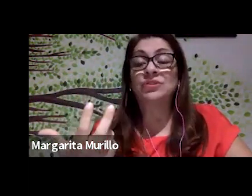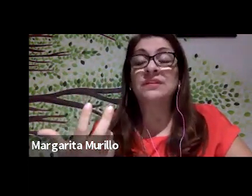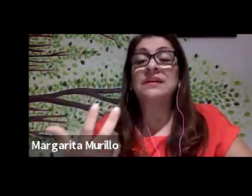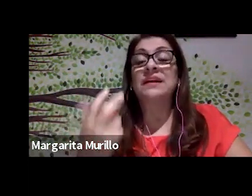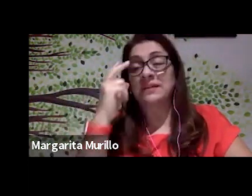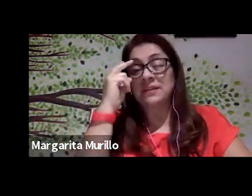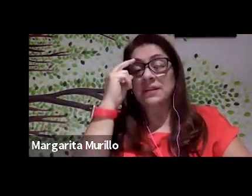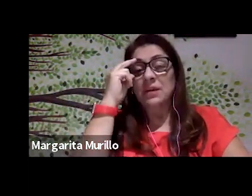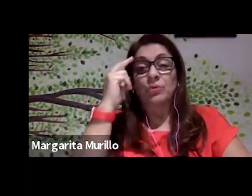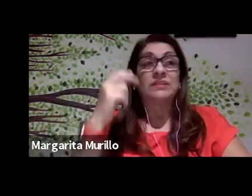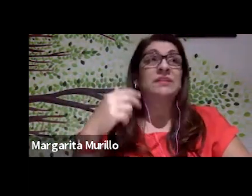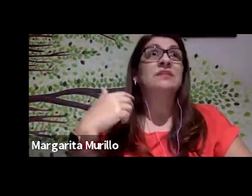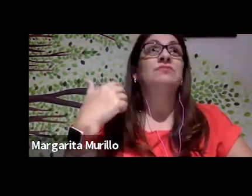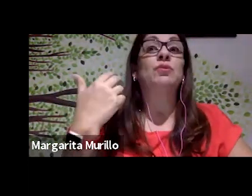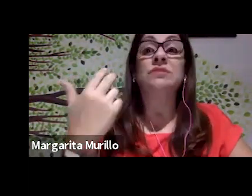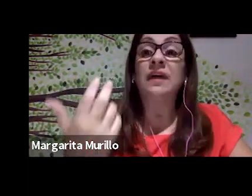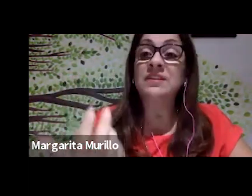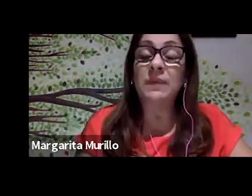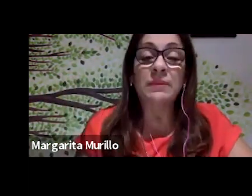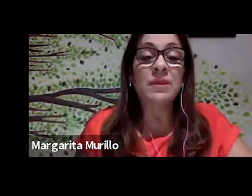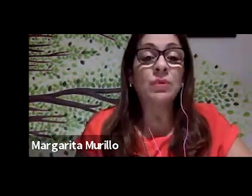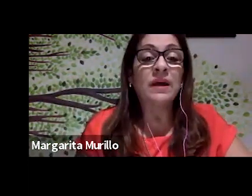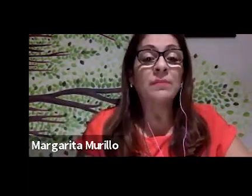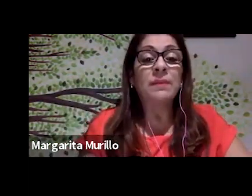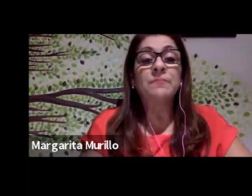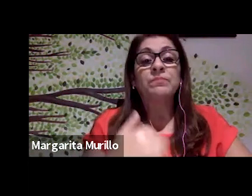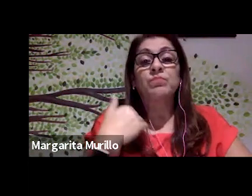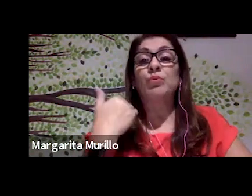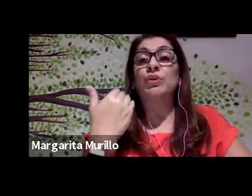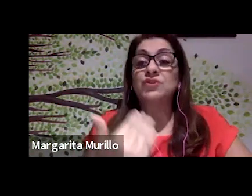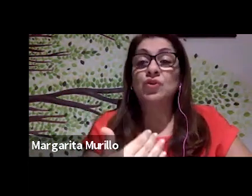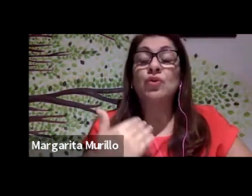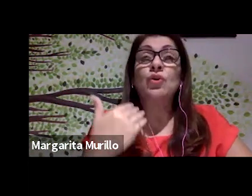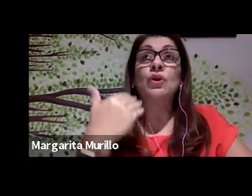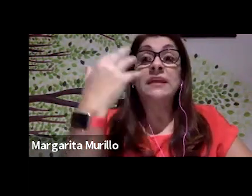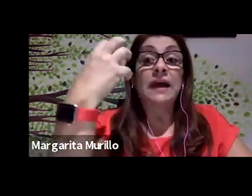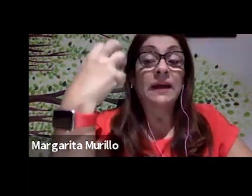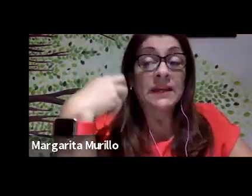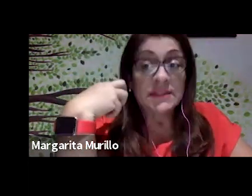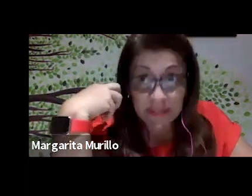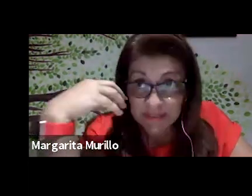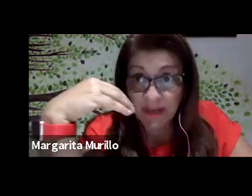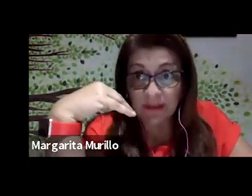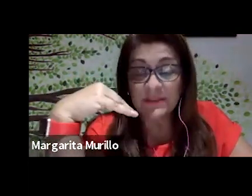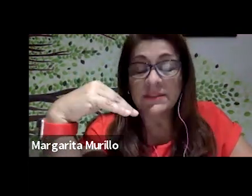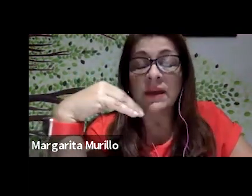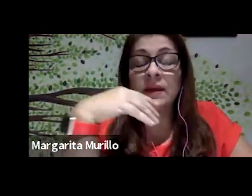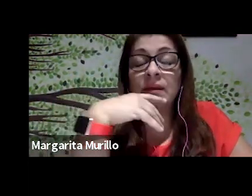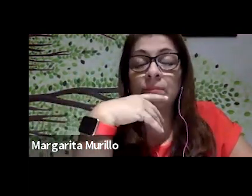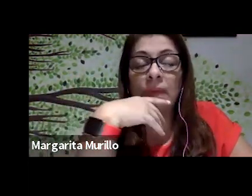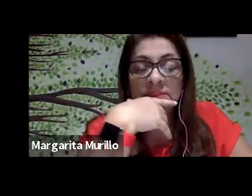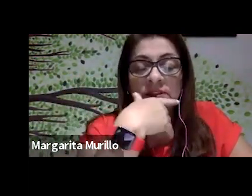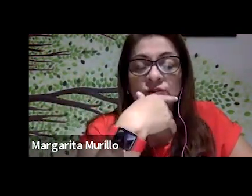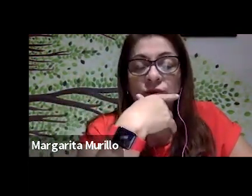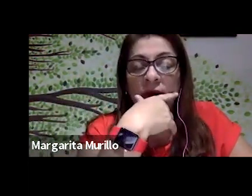alteraciones del carácter voy a tener dificultades para vincularme porque yo y la y ya está